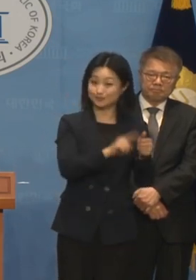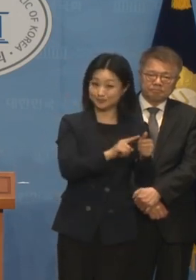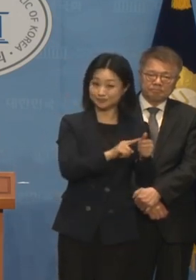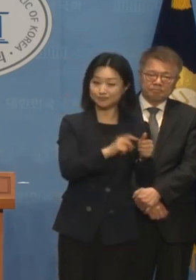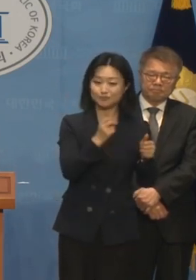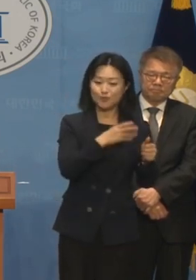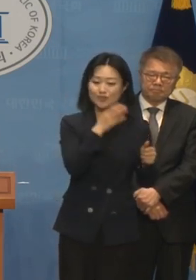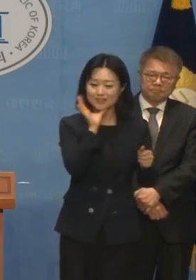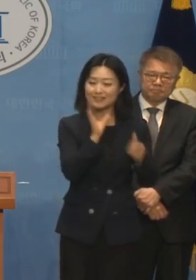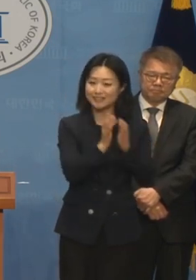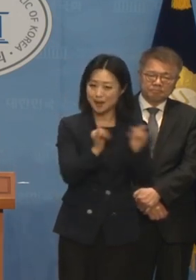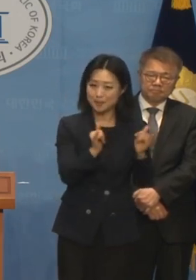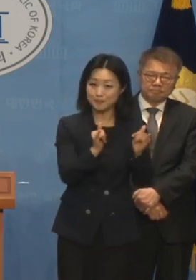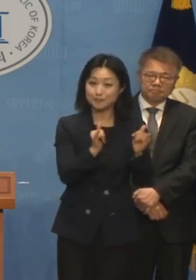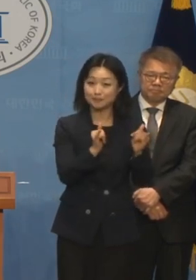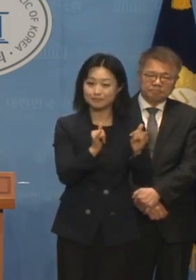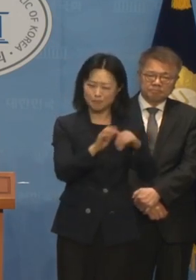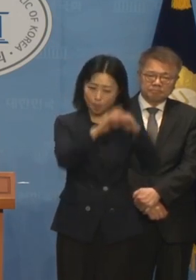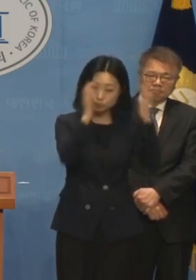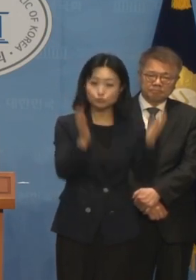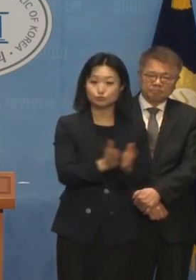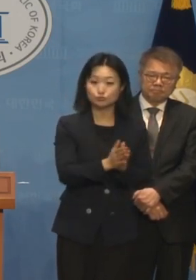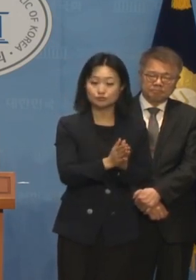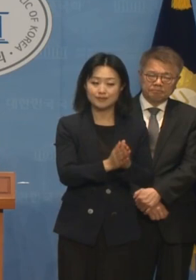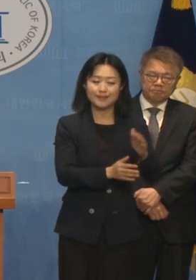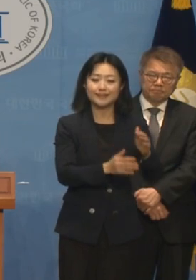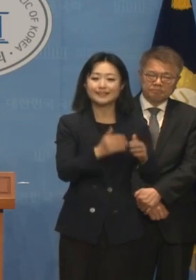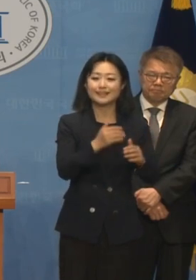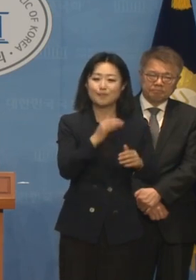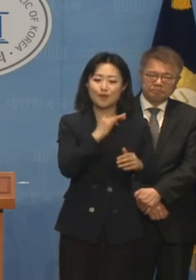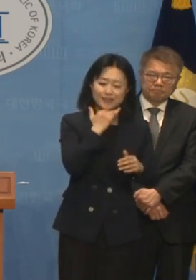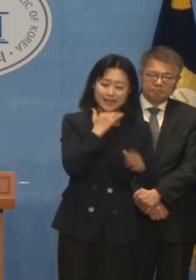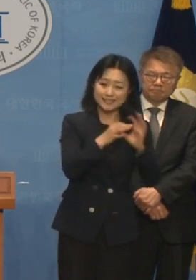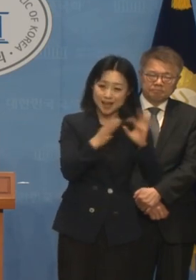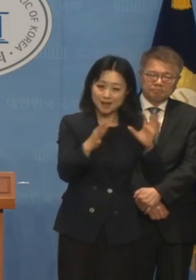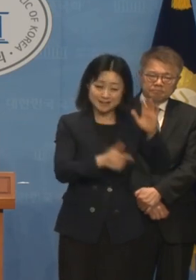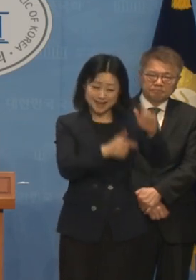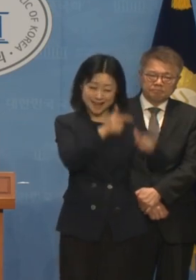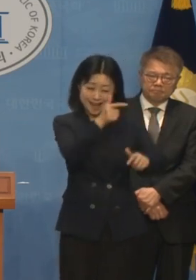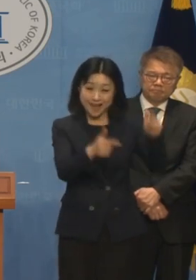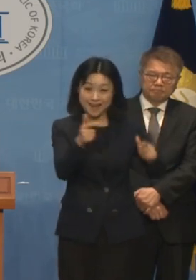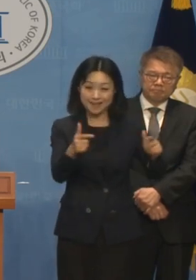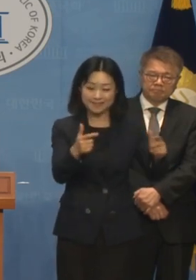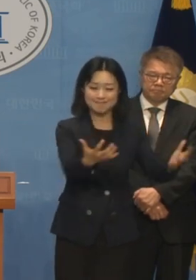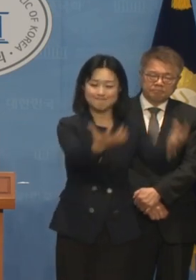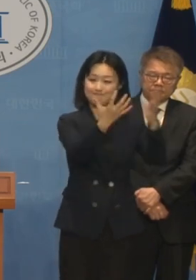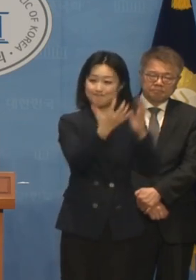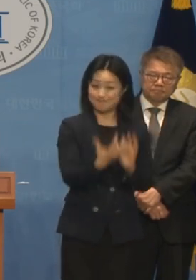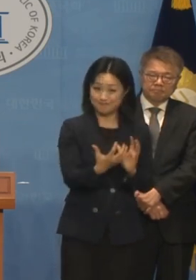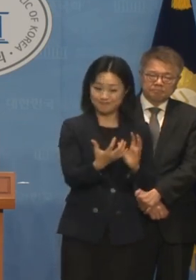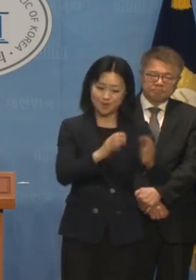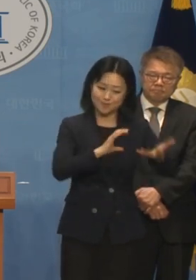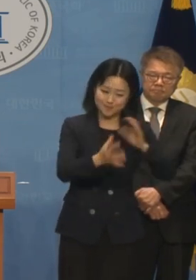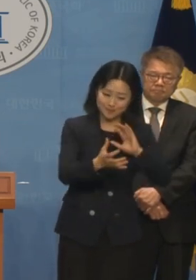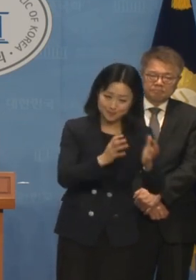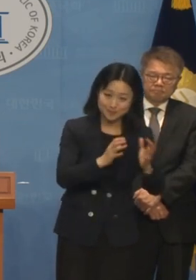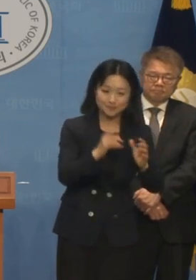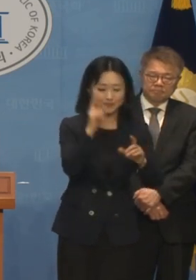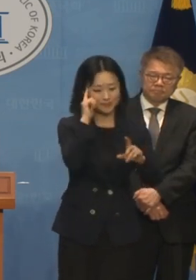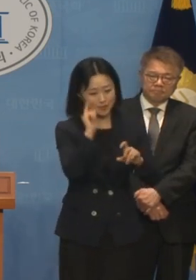청년층에서부터 노년층에 이르기까지 다양한 세대가 한자리에 모여 함께